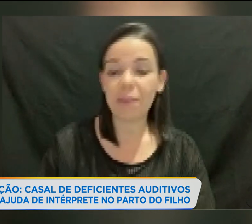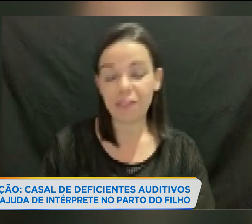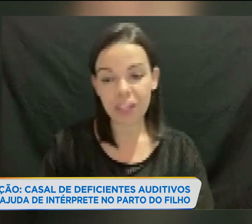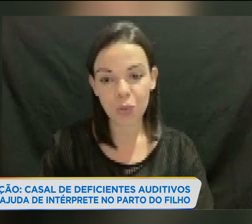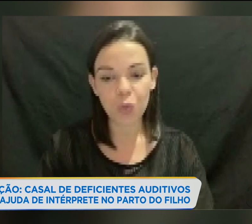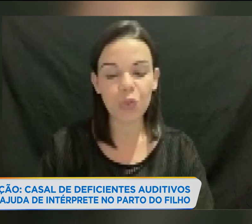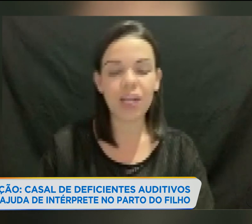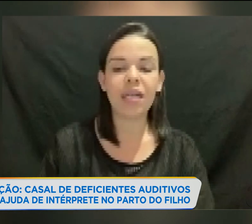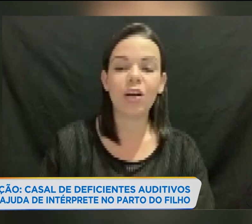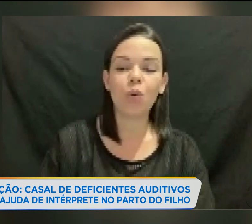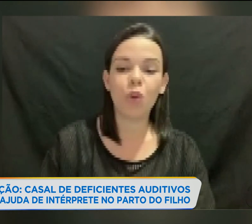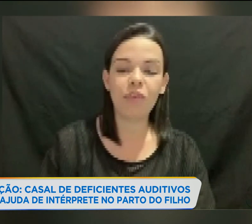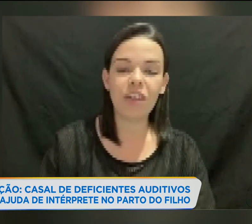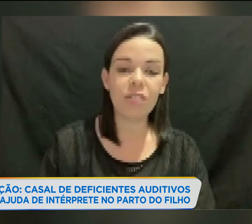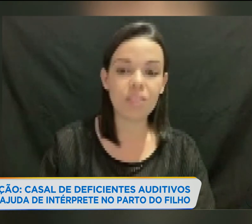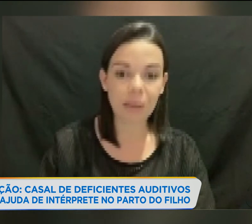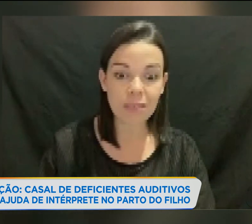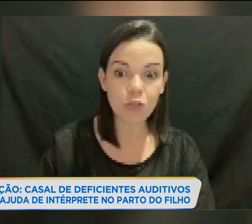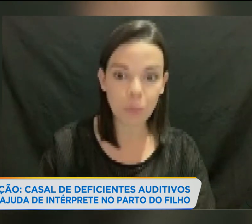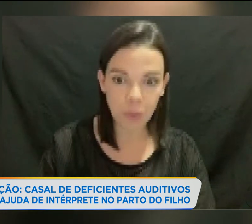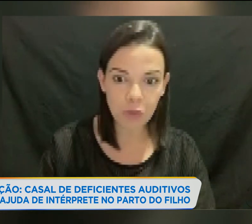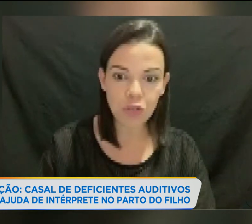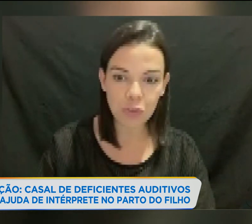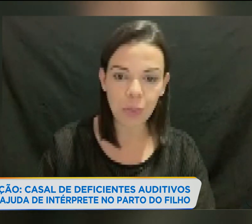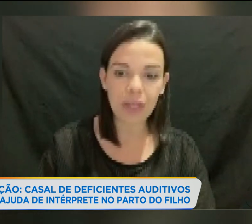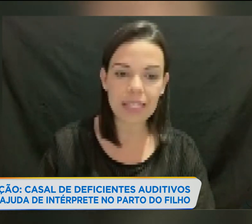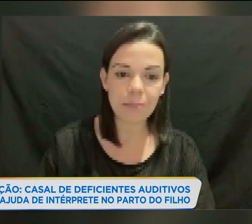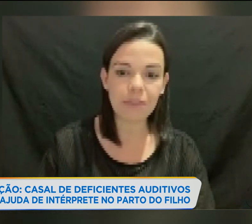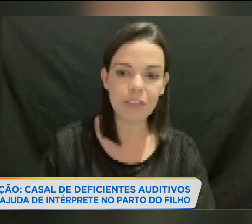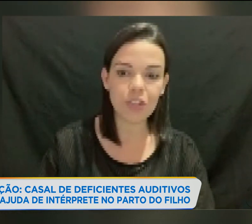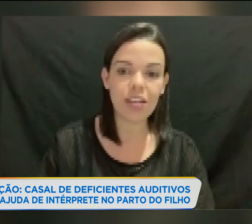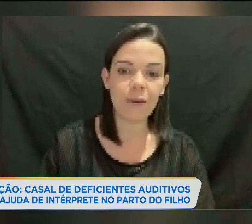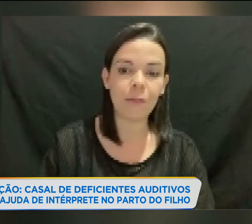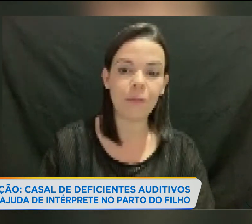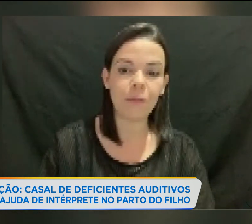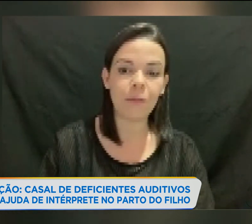intérprete, a prefeitura, o governo, os espaços públicos disponha desse profissional.